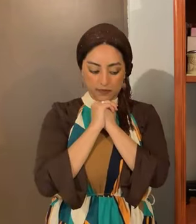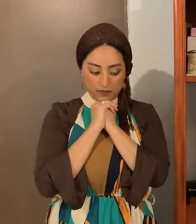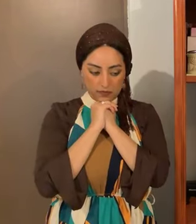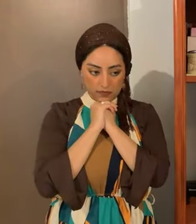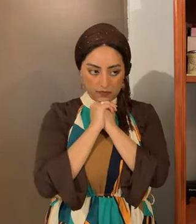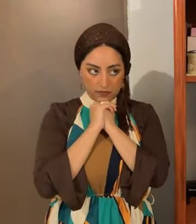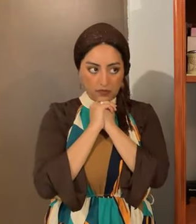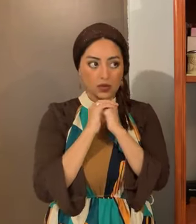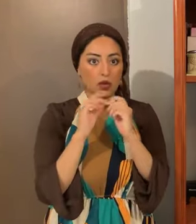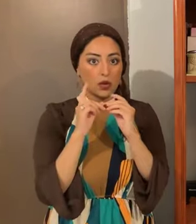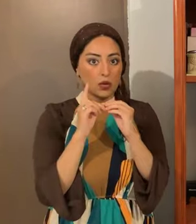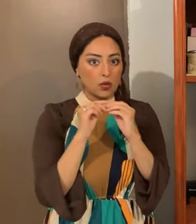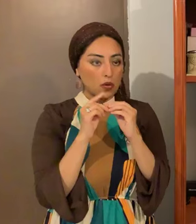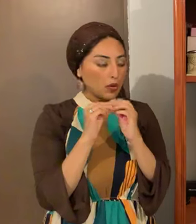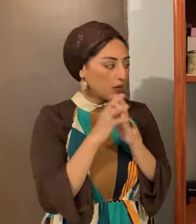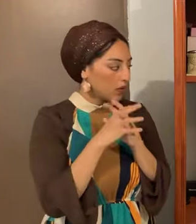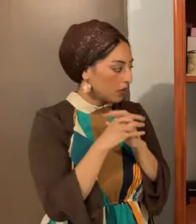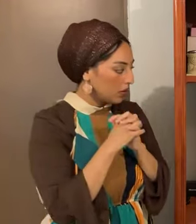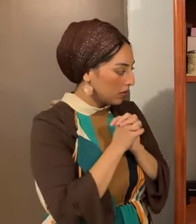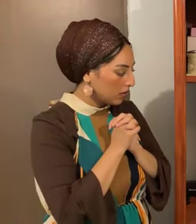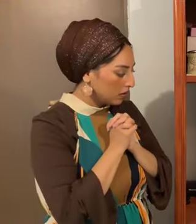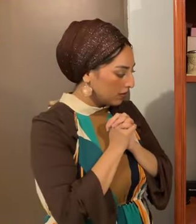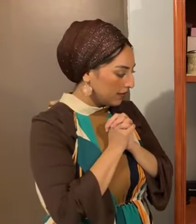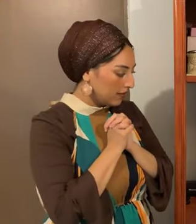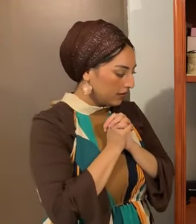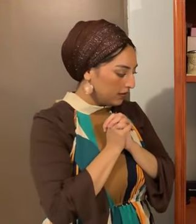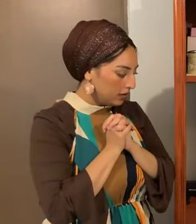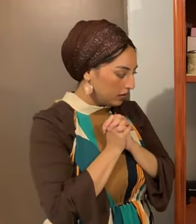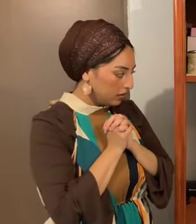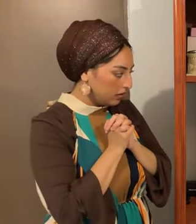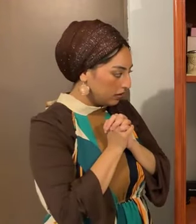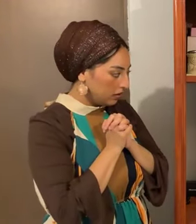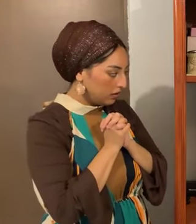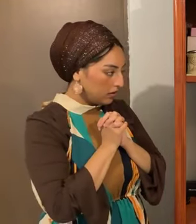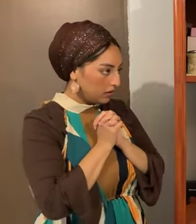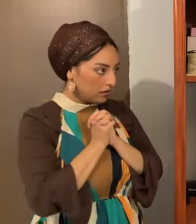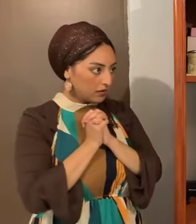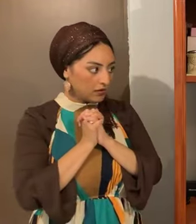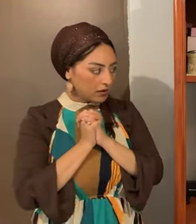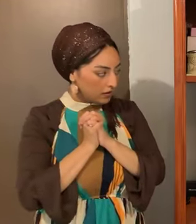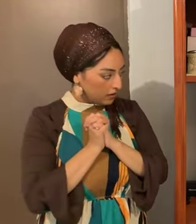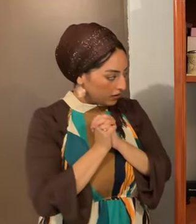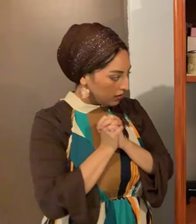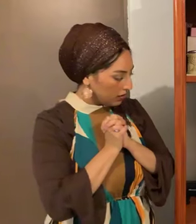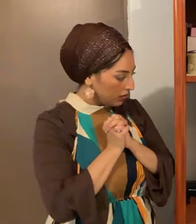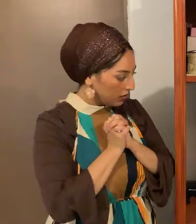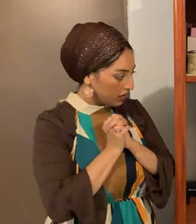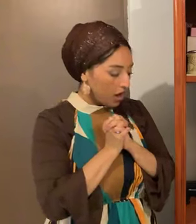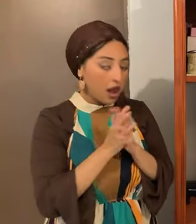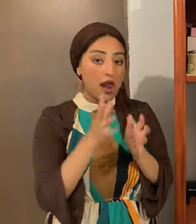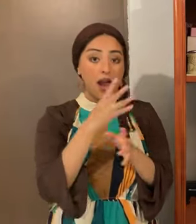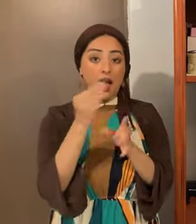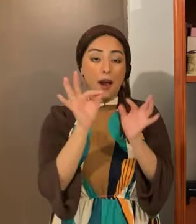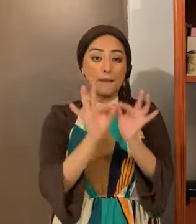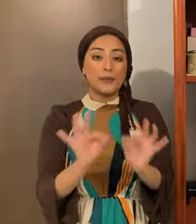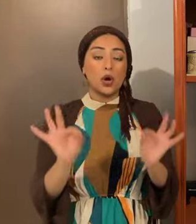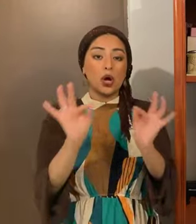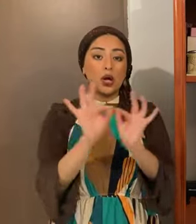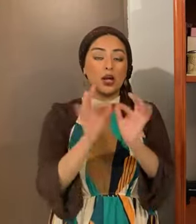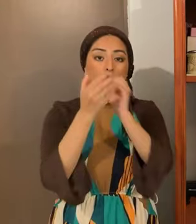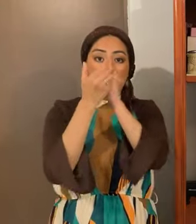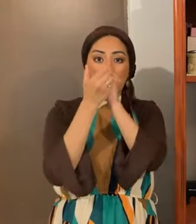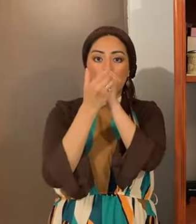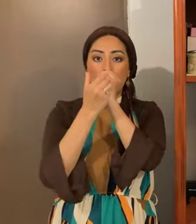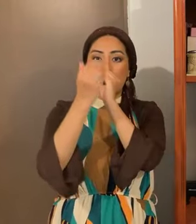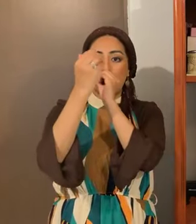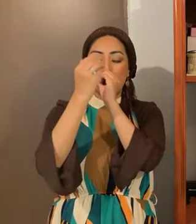un instrumento más, aunque no se afina, pero sí es muy importante, este instrumento de viento, el shofar que es